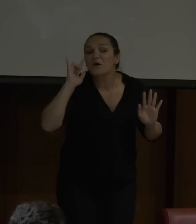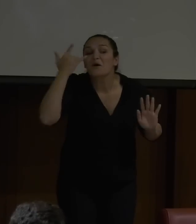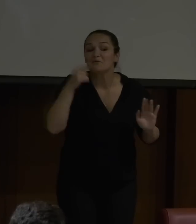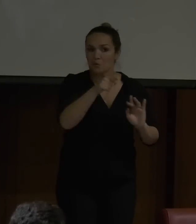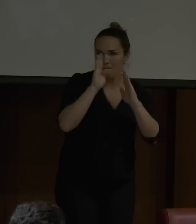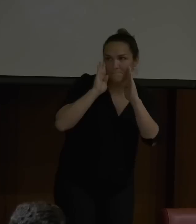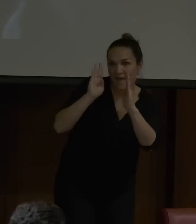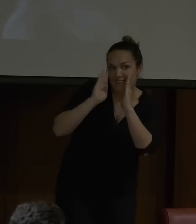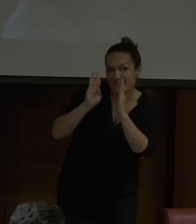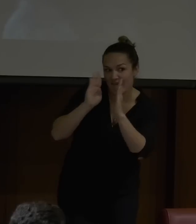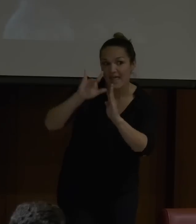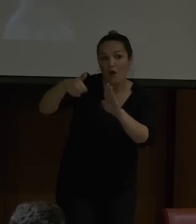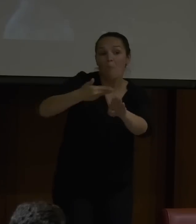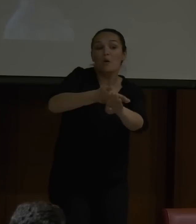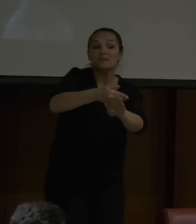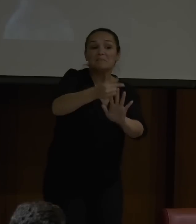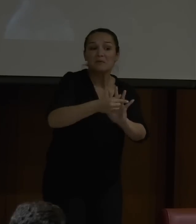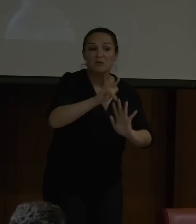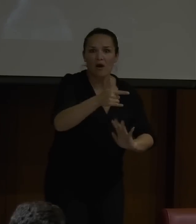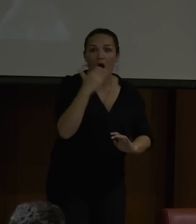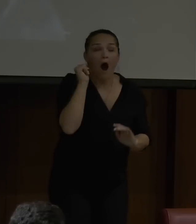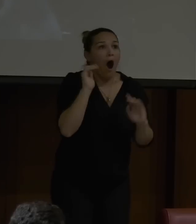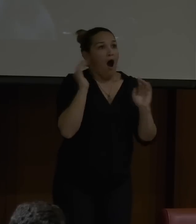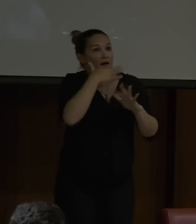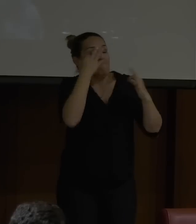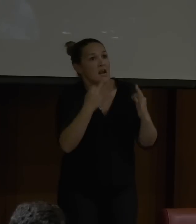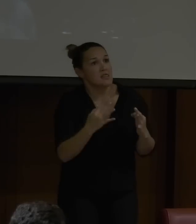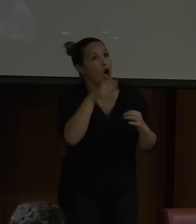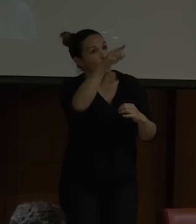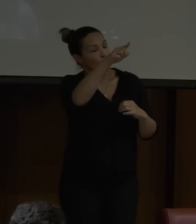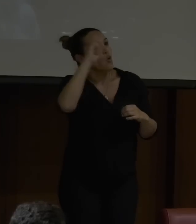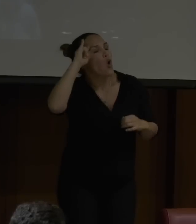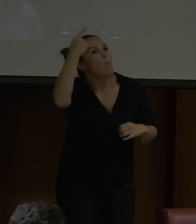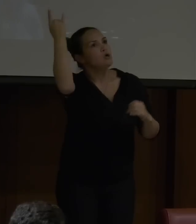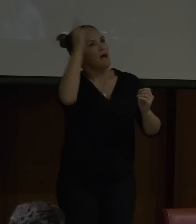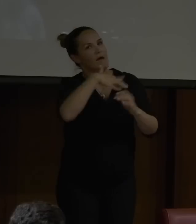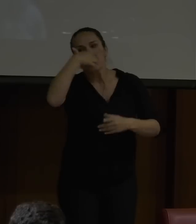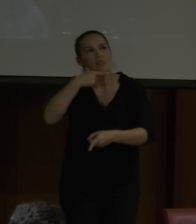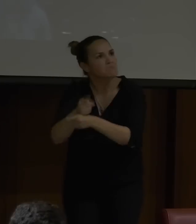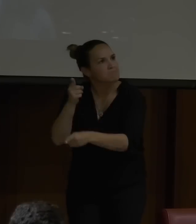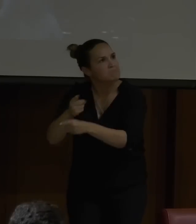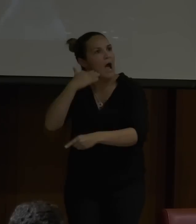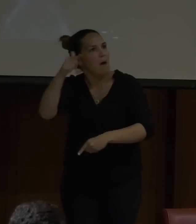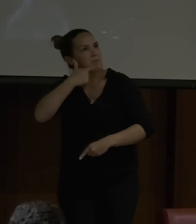estar pendiente porque te pueden proponer matrimonio. Ay, Leandro, tú sí eres bueno para adivinar.